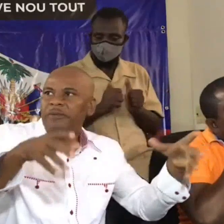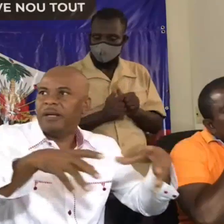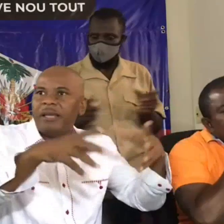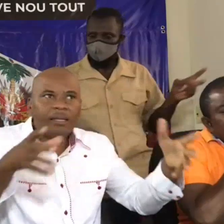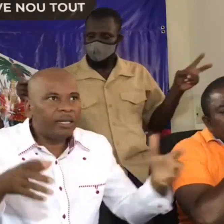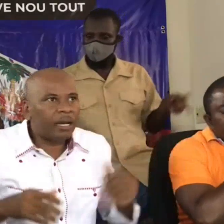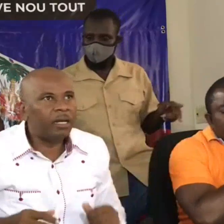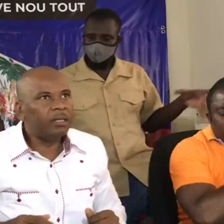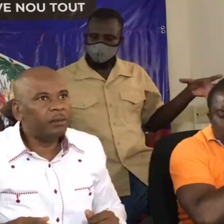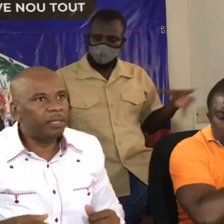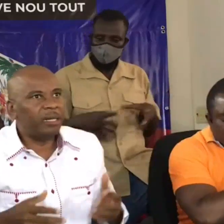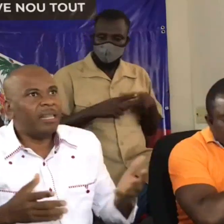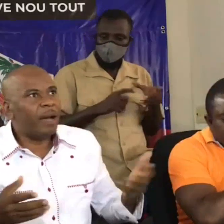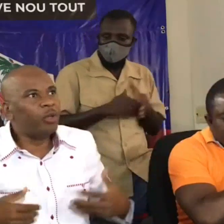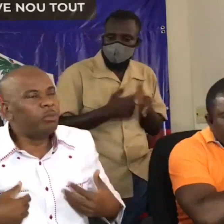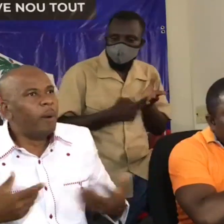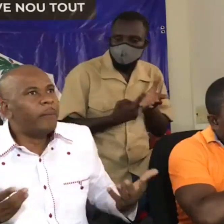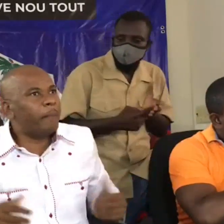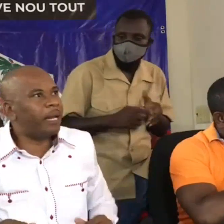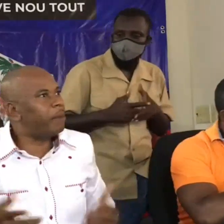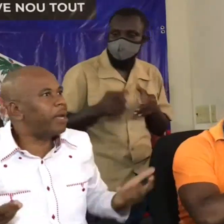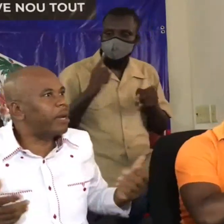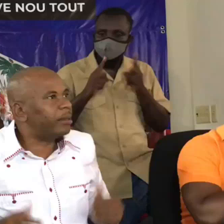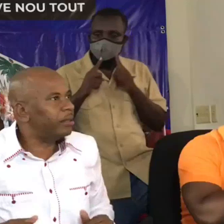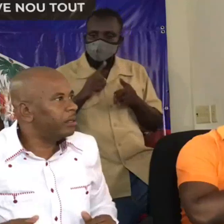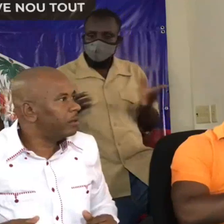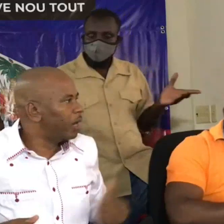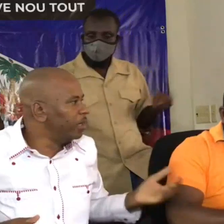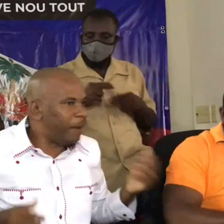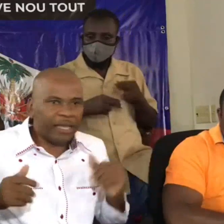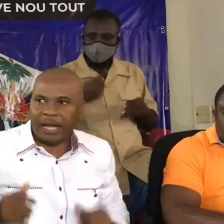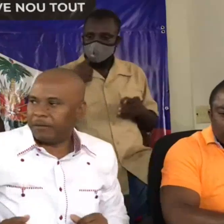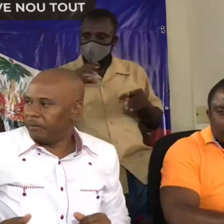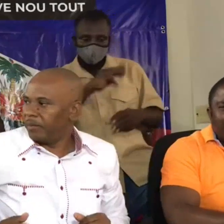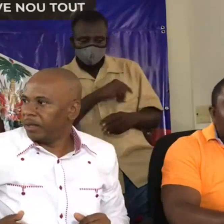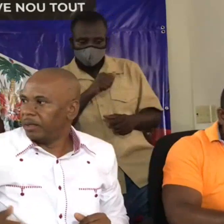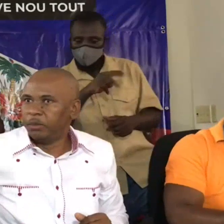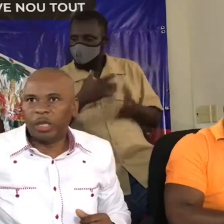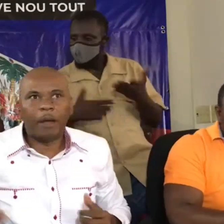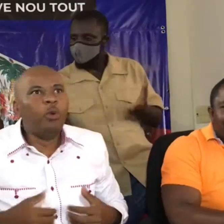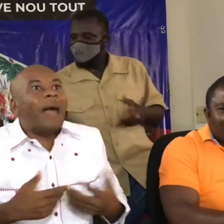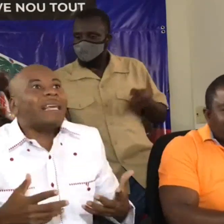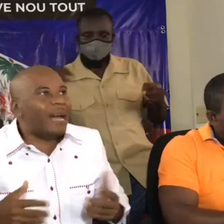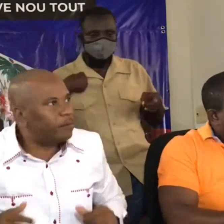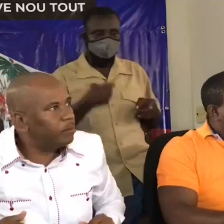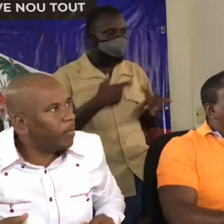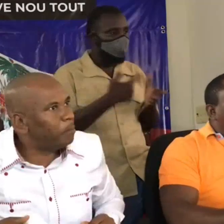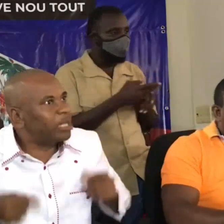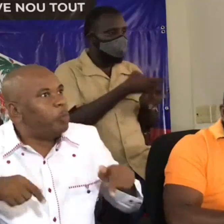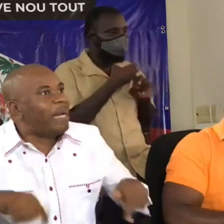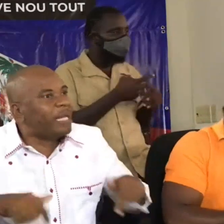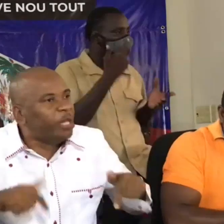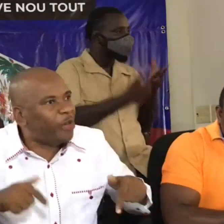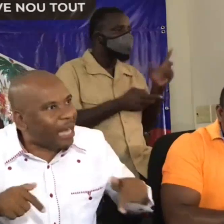registre référendaire etc. Mais c'est de la démagogie. Bon, moi-même, quand je parle, je n'ai pas de 4. André n'a pas de 4. Timothée, nous n'avons pas de 4.